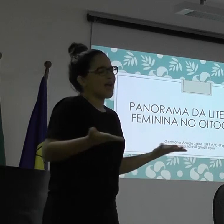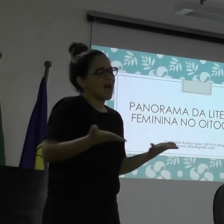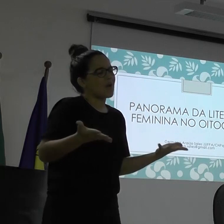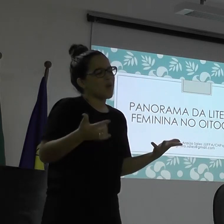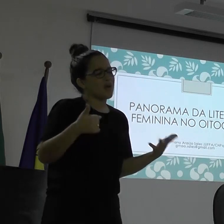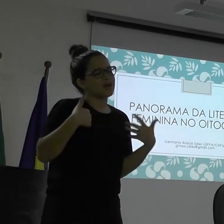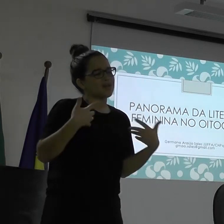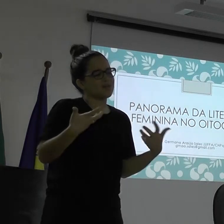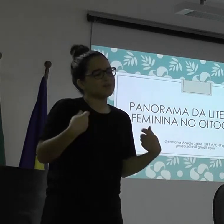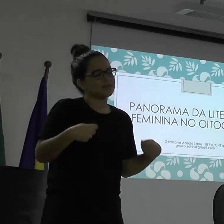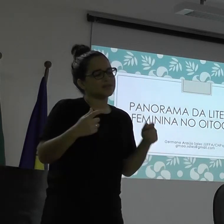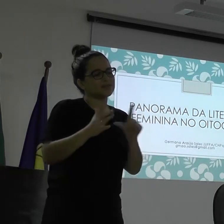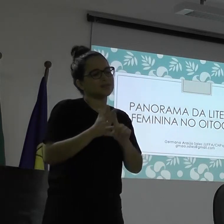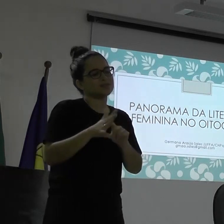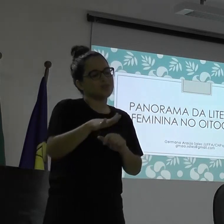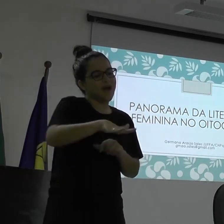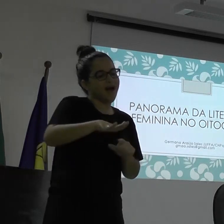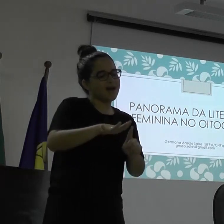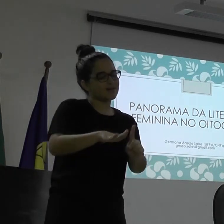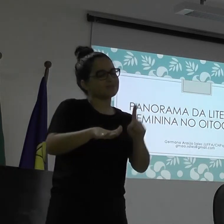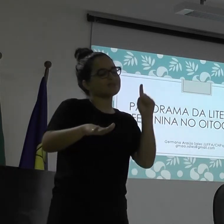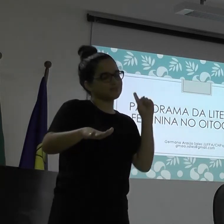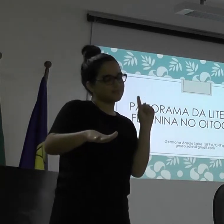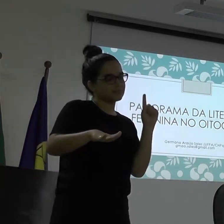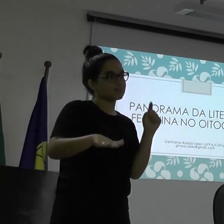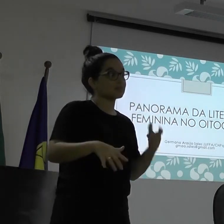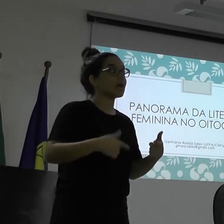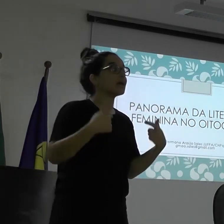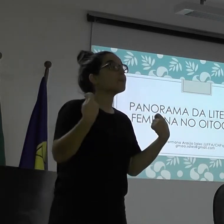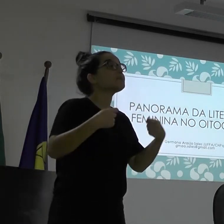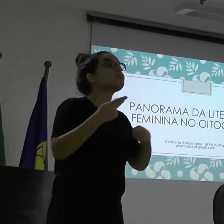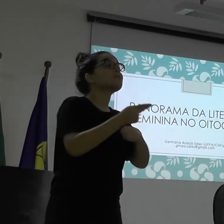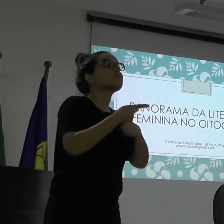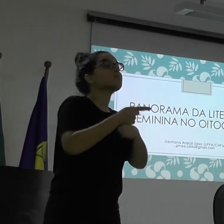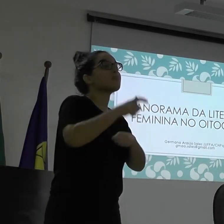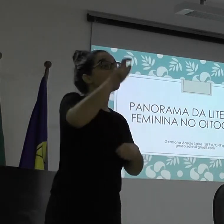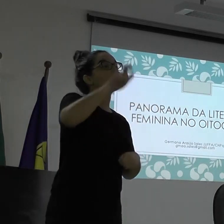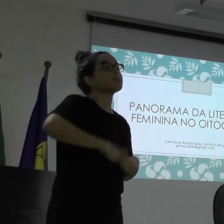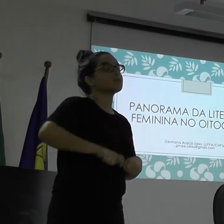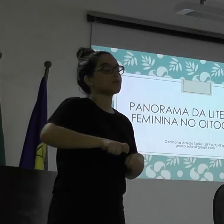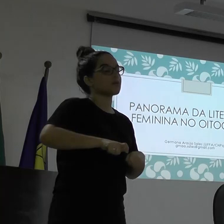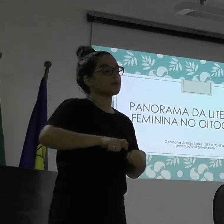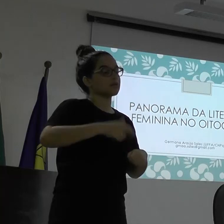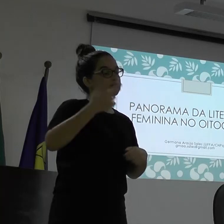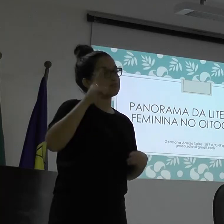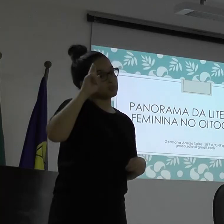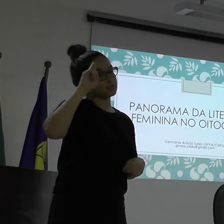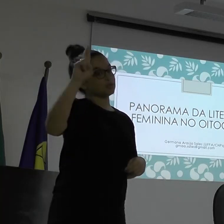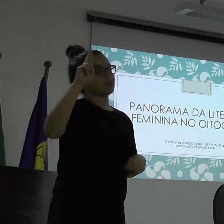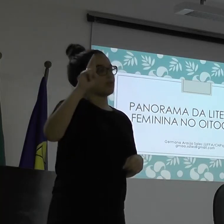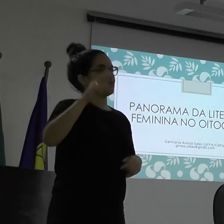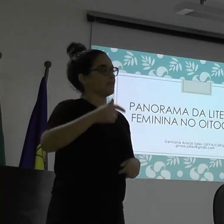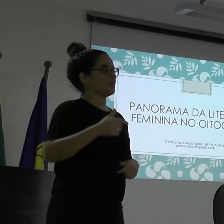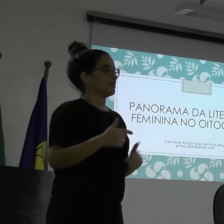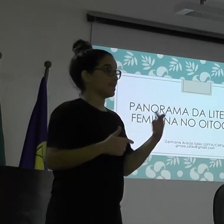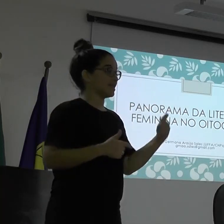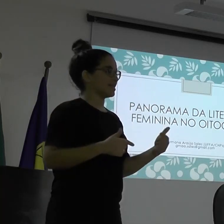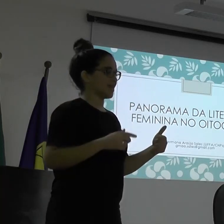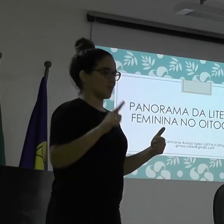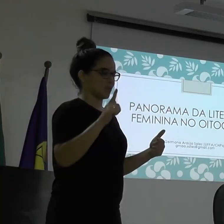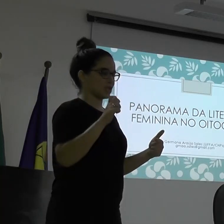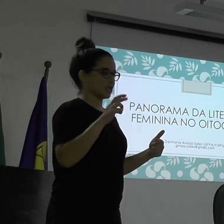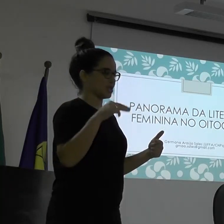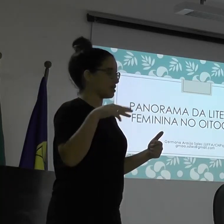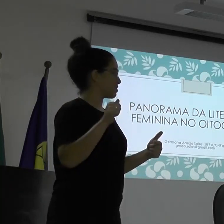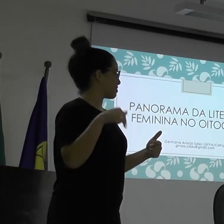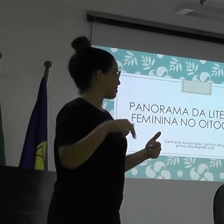negócio aqui... Vamos buscar então alguém que cabece e em segundo lugar fica a Germana, então não vai ser... falar só